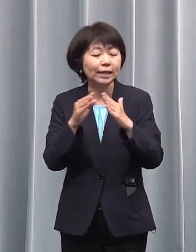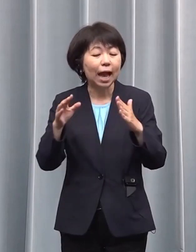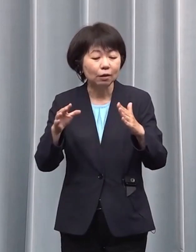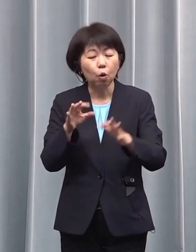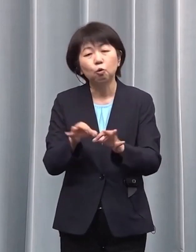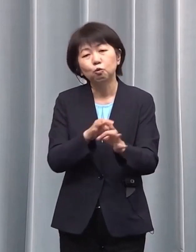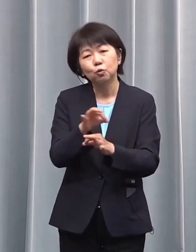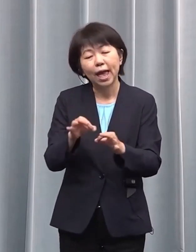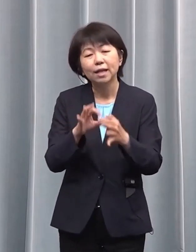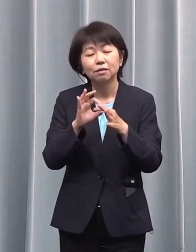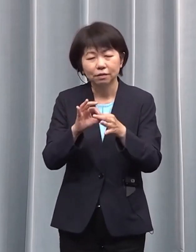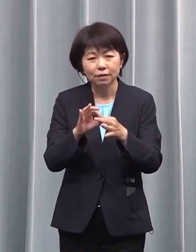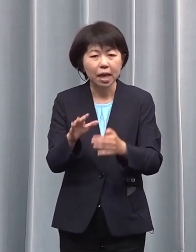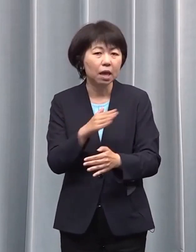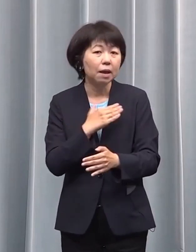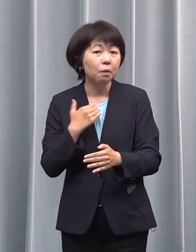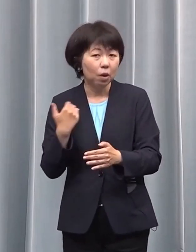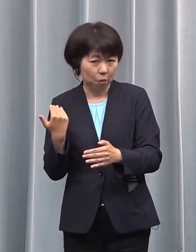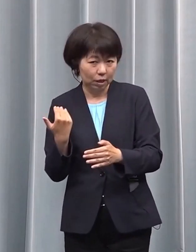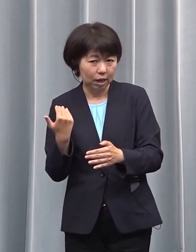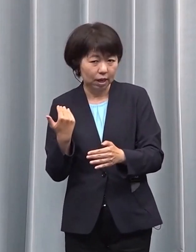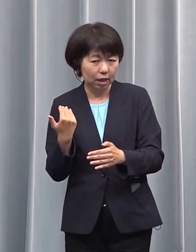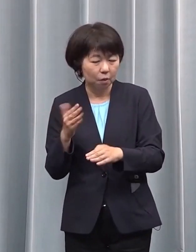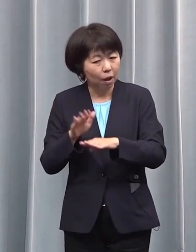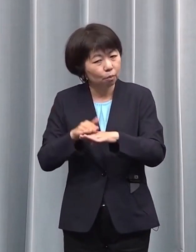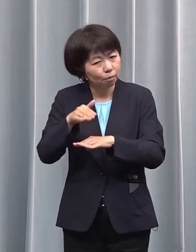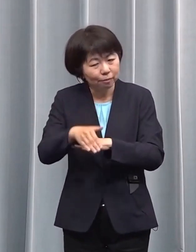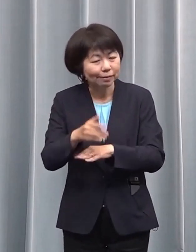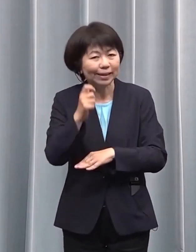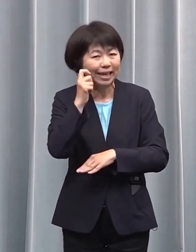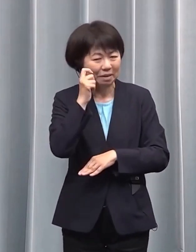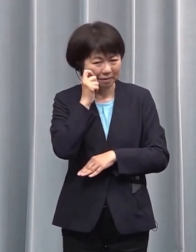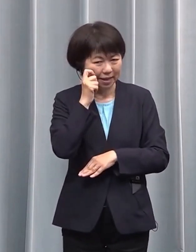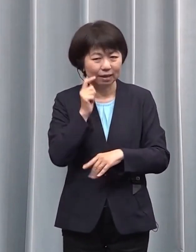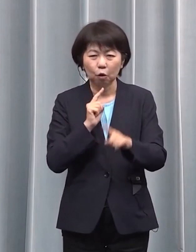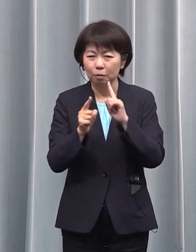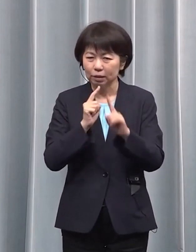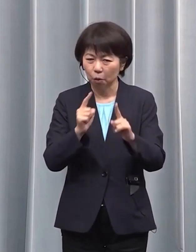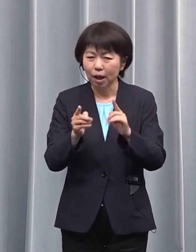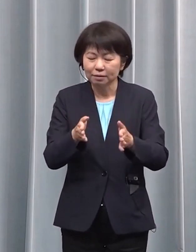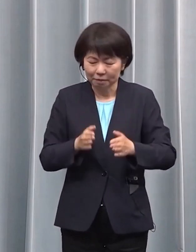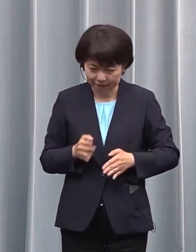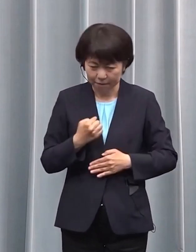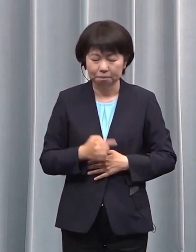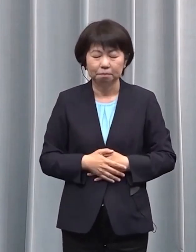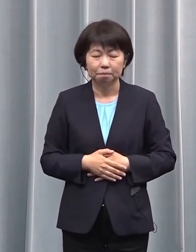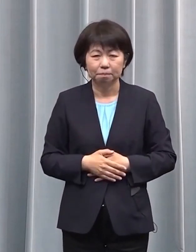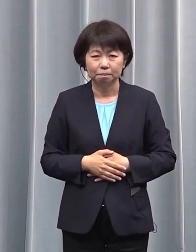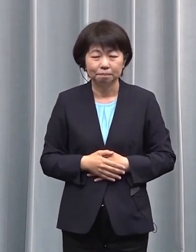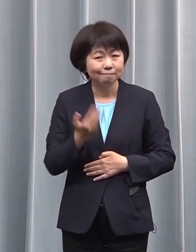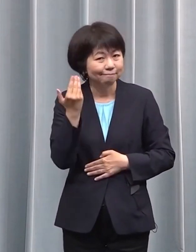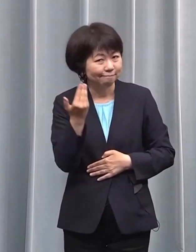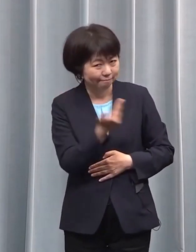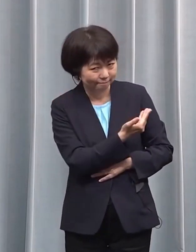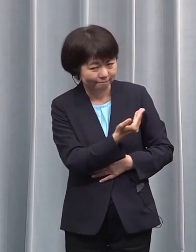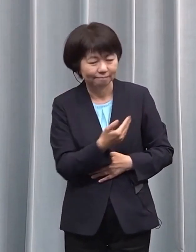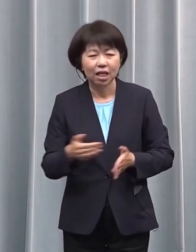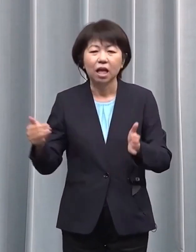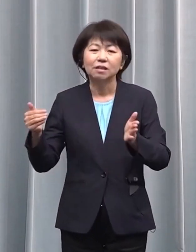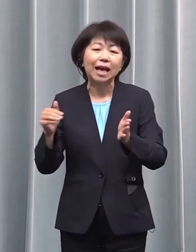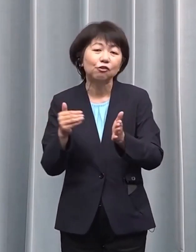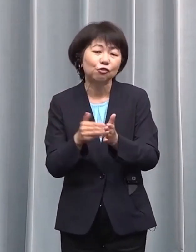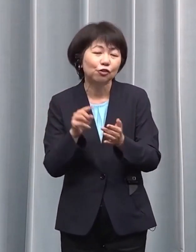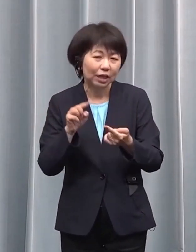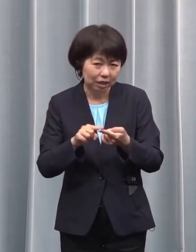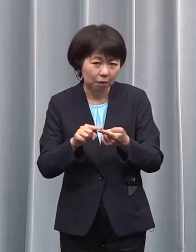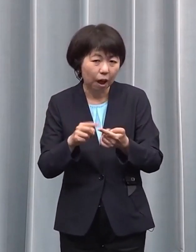政府としてコメントする立場にはありません。 はい、東京市民、最終的にはですね、法務委員会だけでな